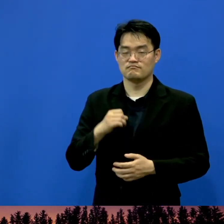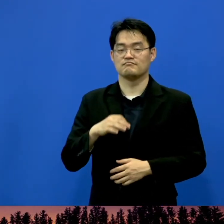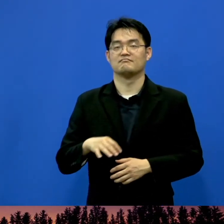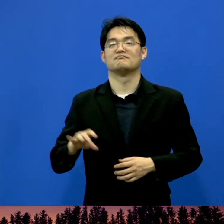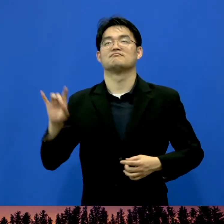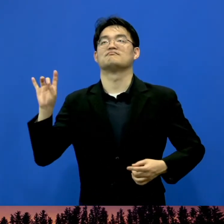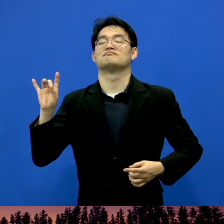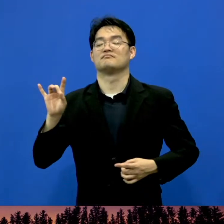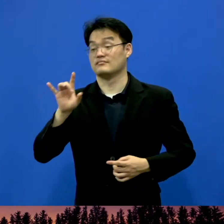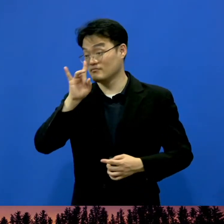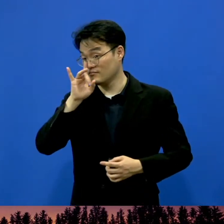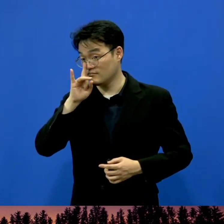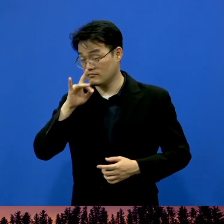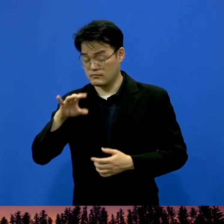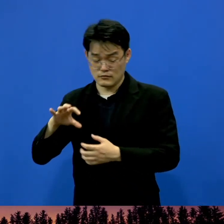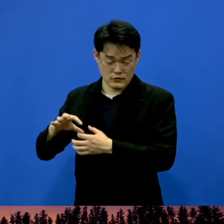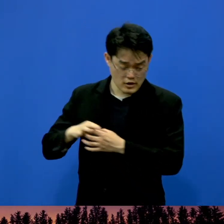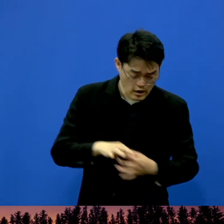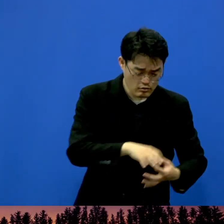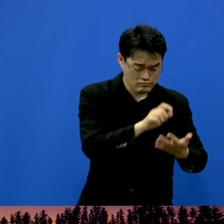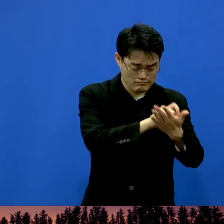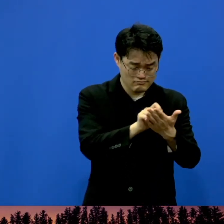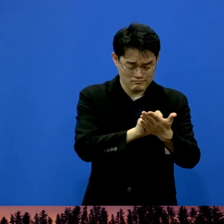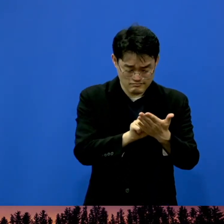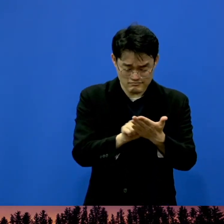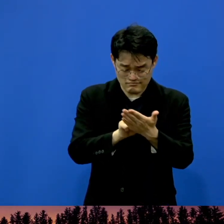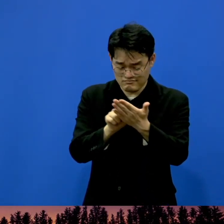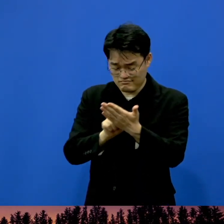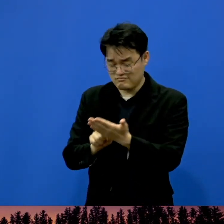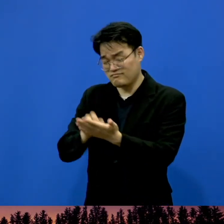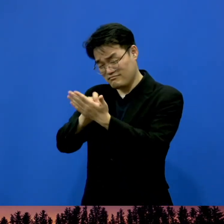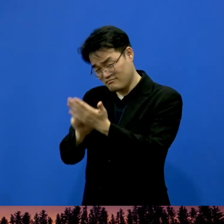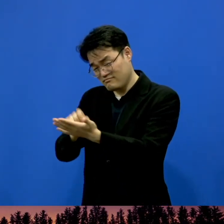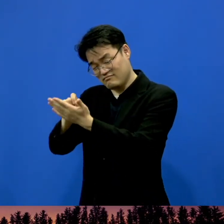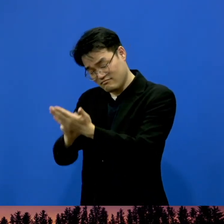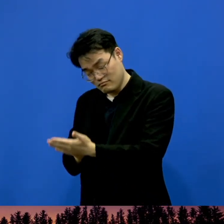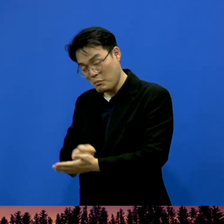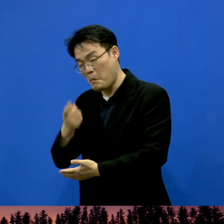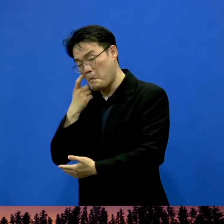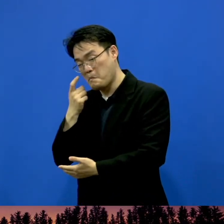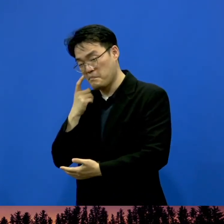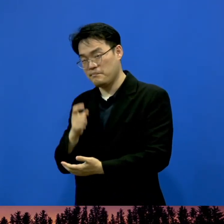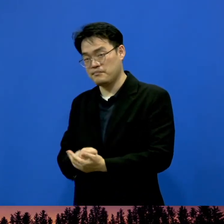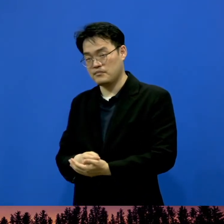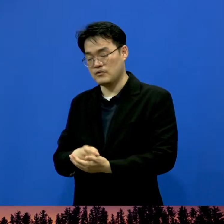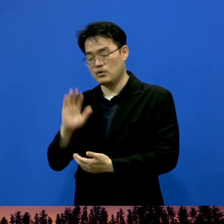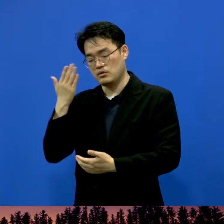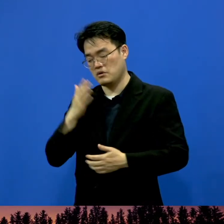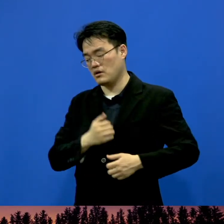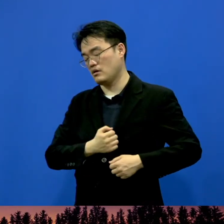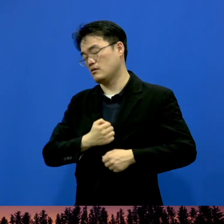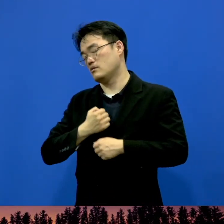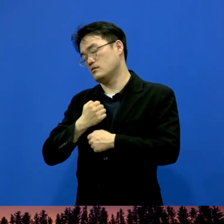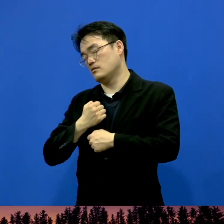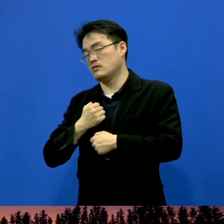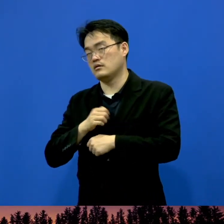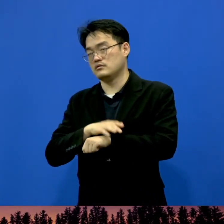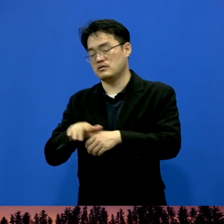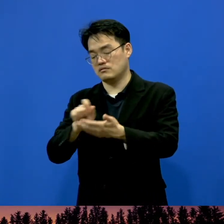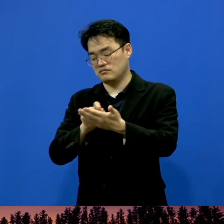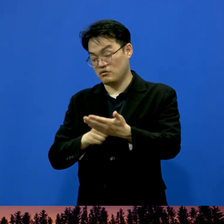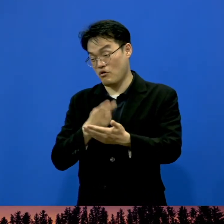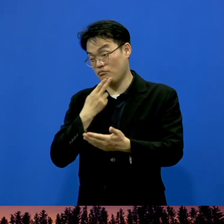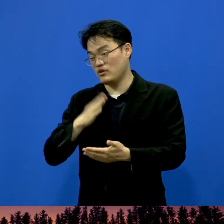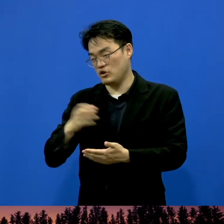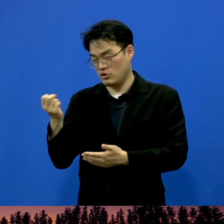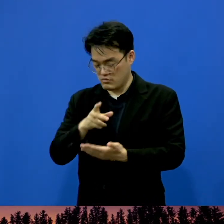있으면 안 되잖아요. 쓰는 거죠. 쓰는 거. 자꾸 쓰는 거예요. 자꾸 쓰는 거. 요즘 게을러졌어요. 잘 안 썼는데